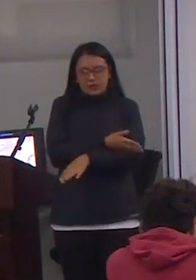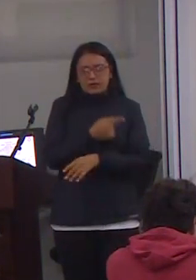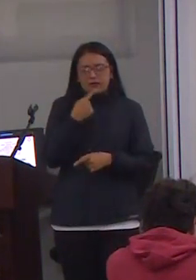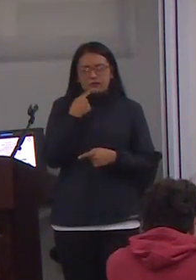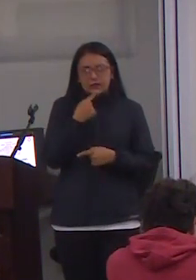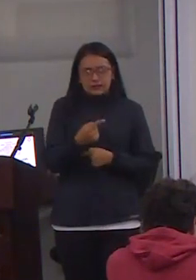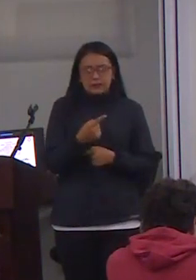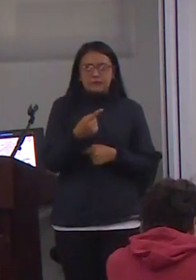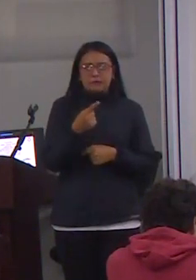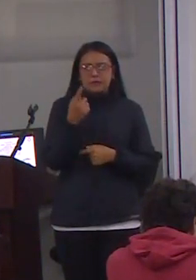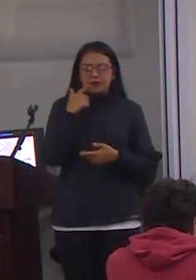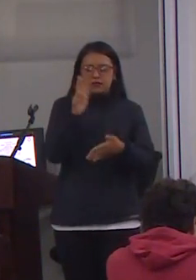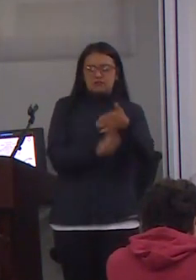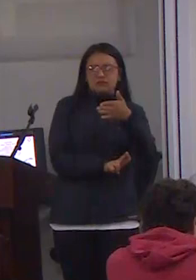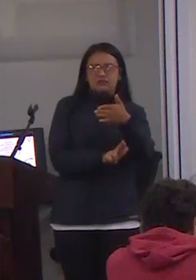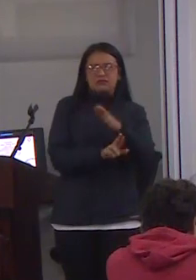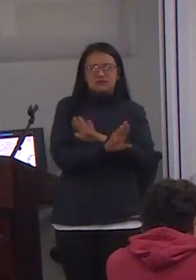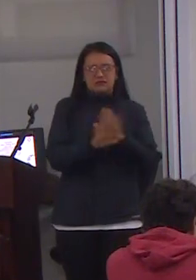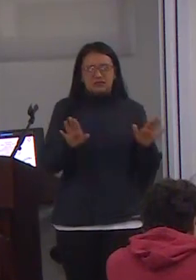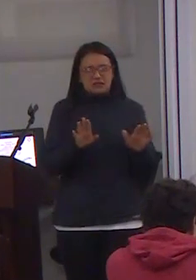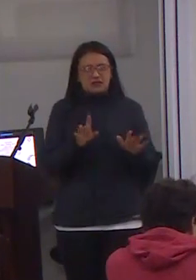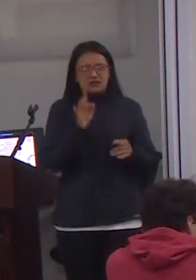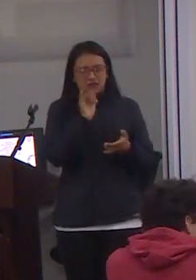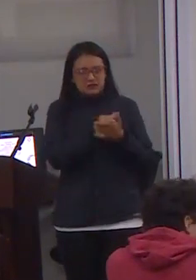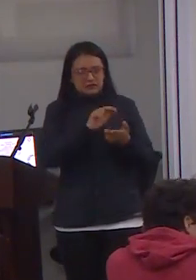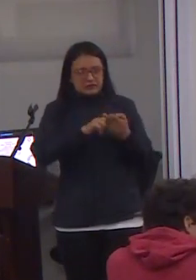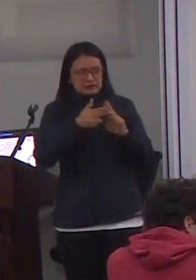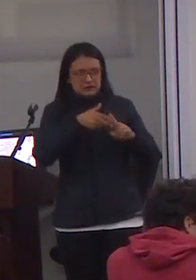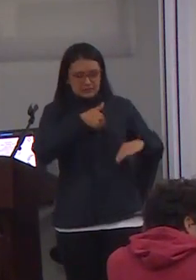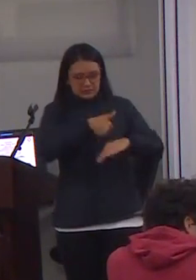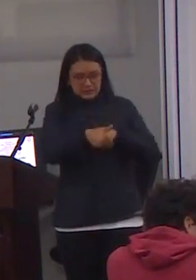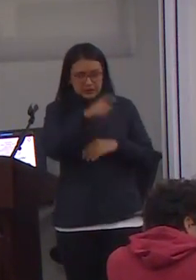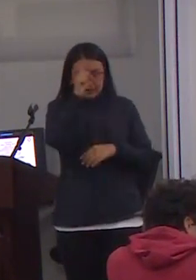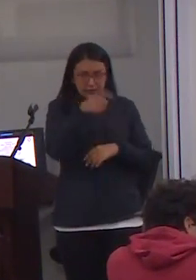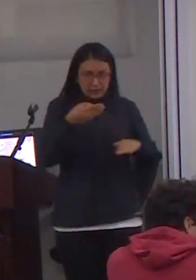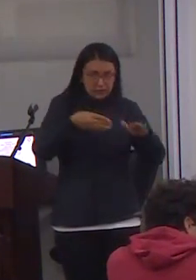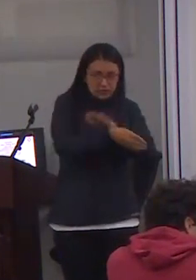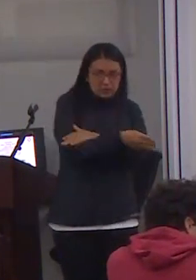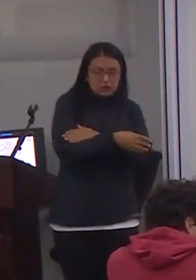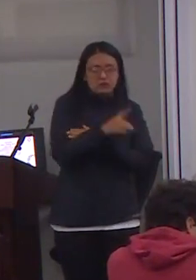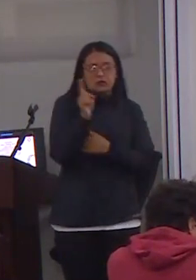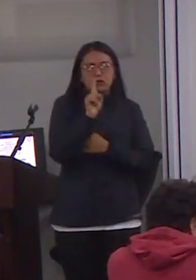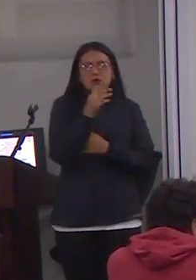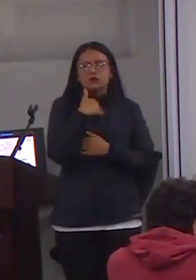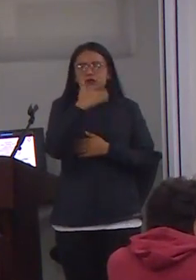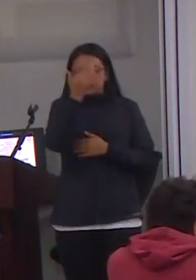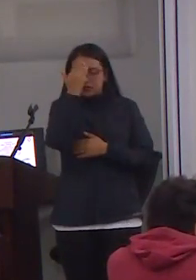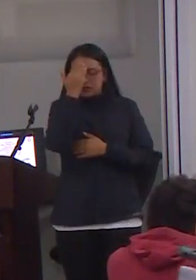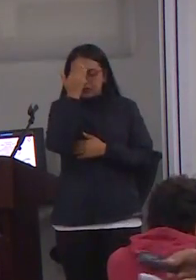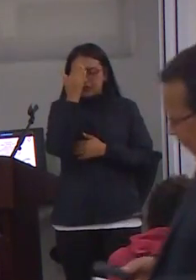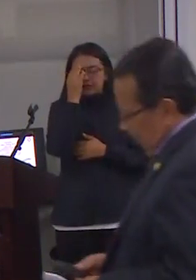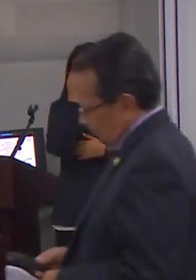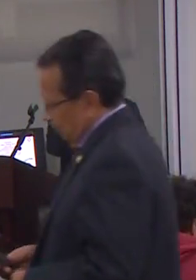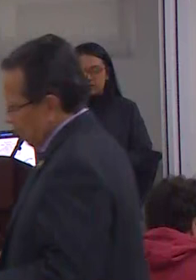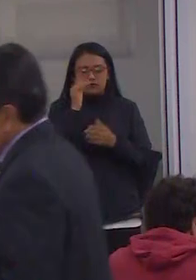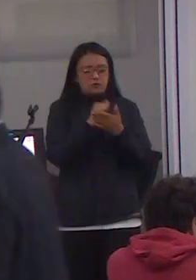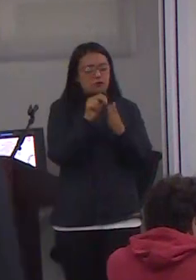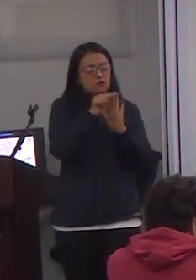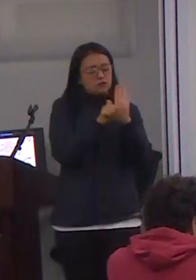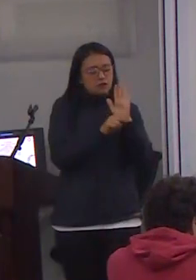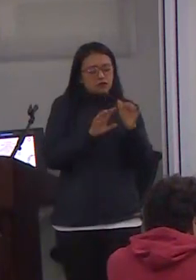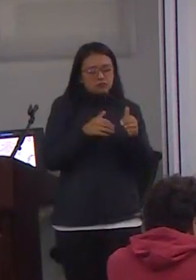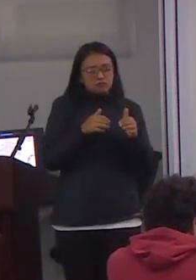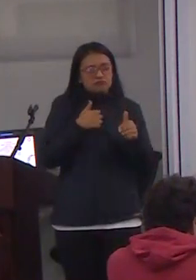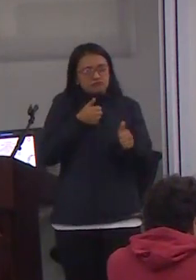para estigmatizarlo y que sea como un requisito de ingreso sino para saber esas pautas de